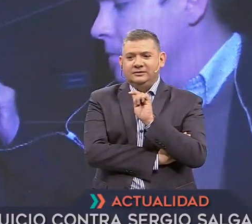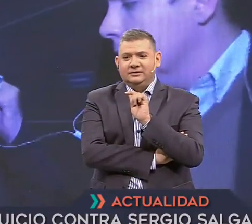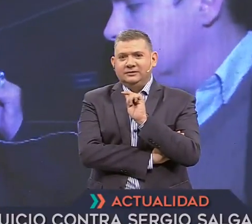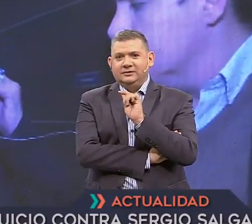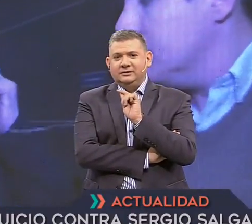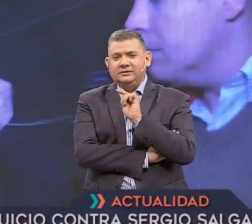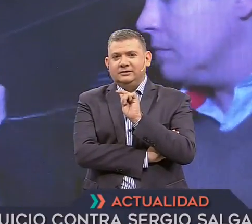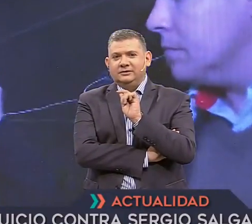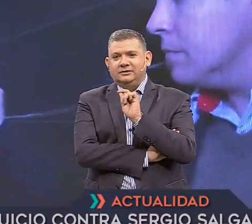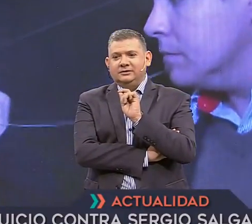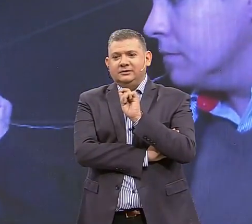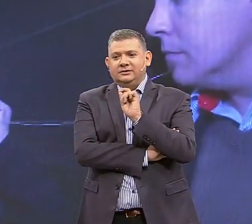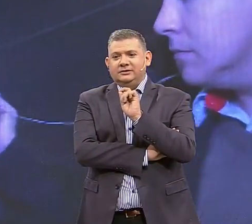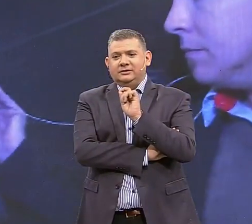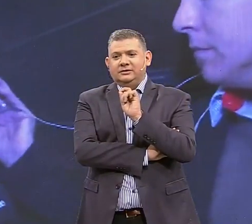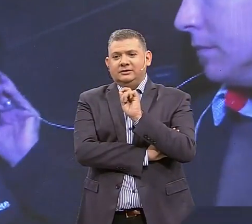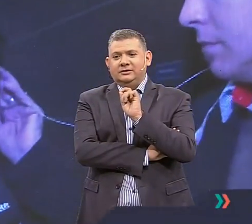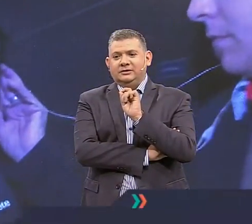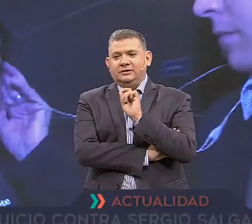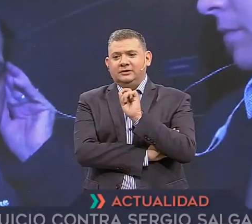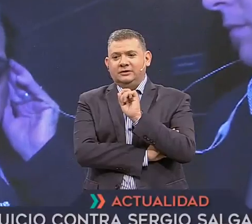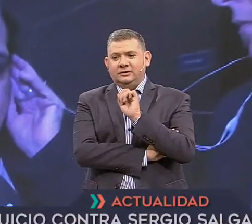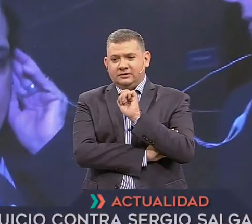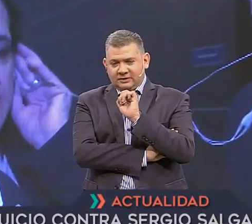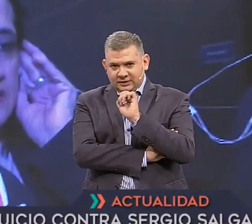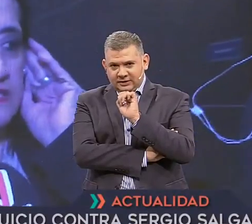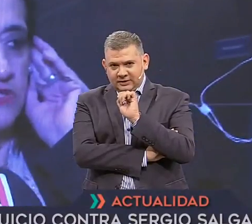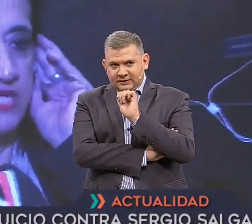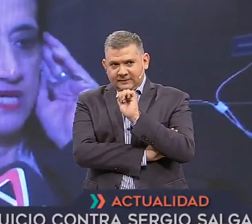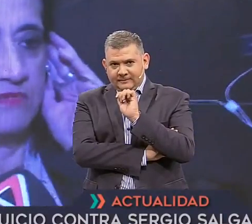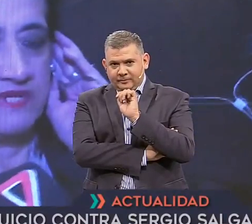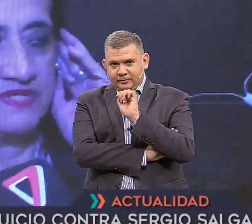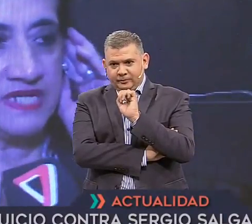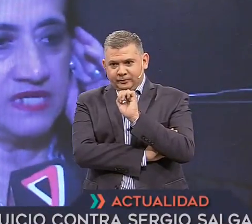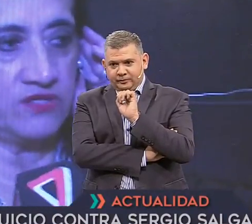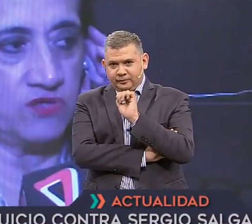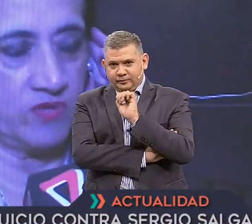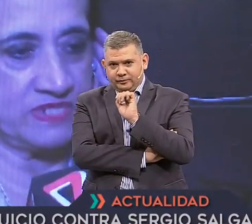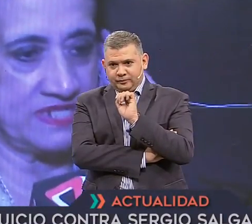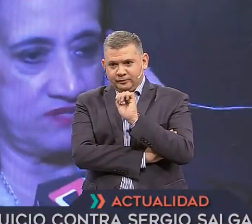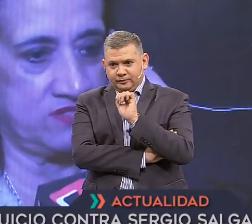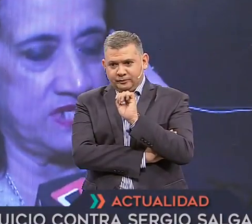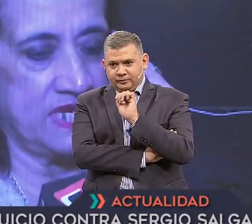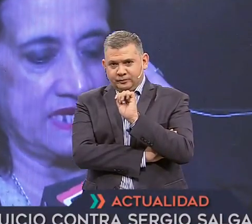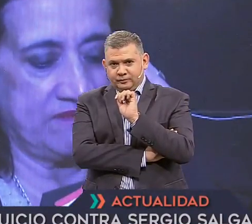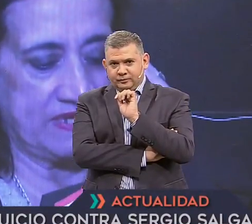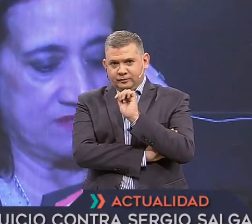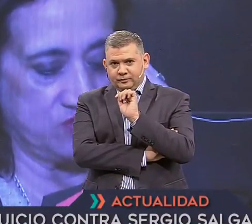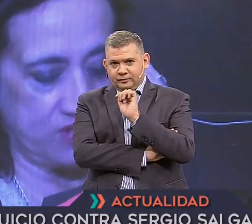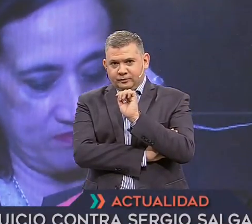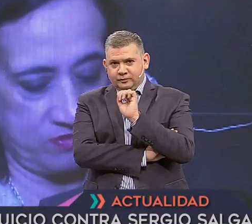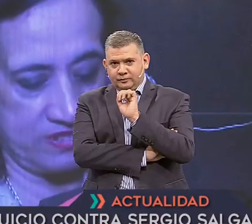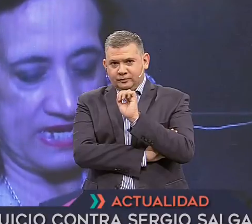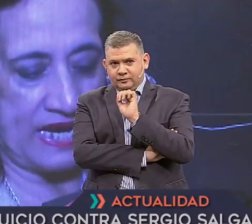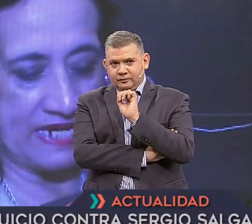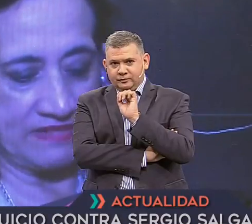En realidad, no creo que sea momento de hablar de candidaturas. Lo dije y lo manifesté, no lo he pensado, falta mucho